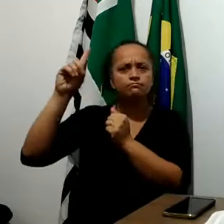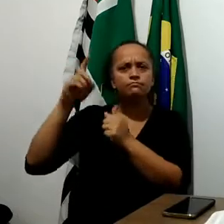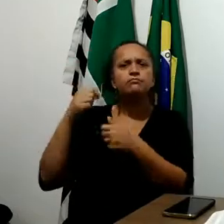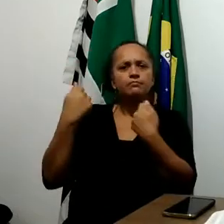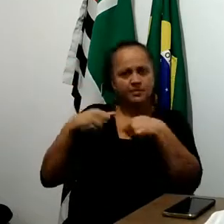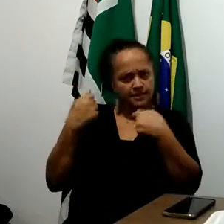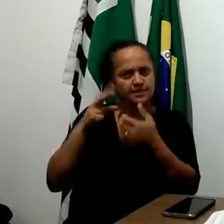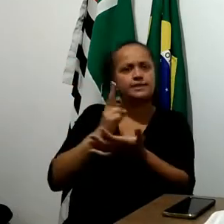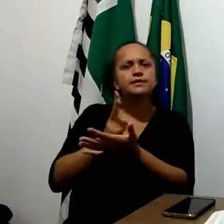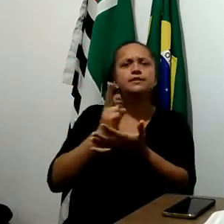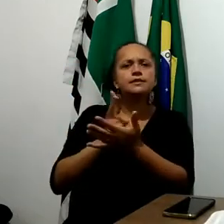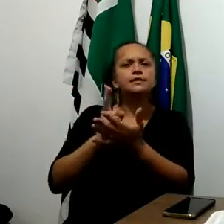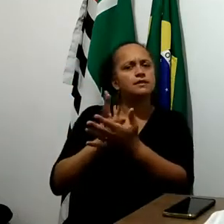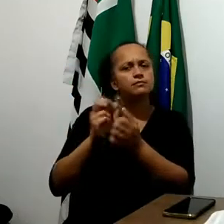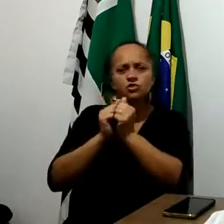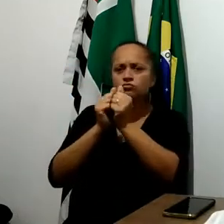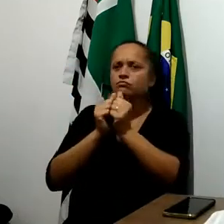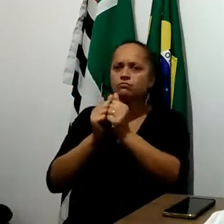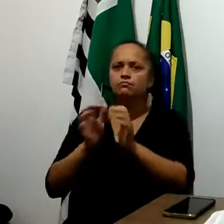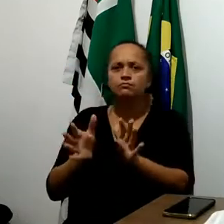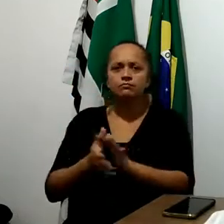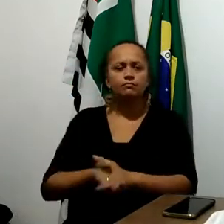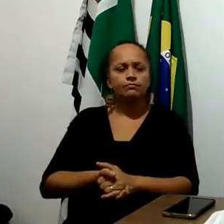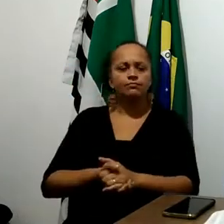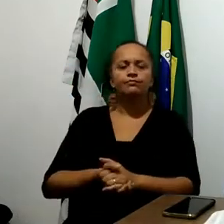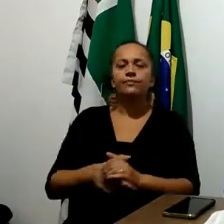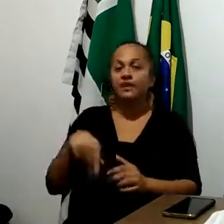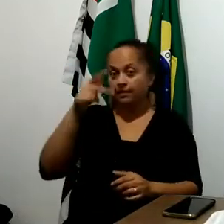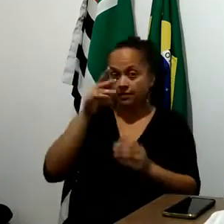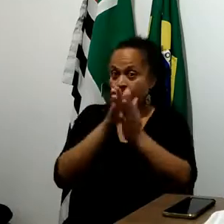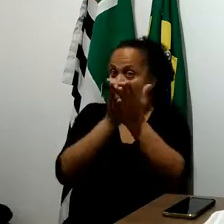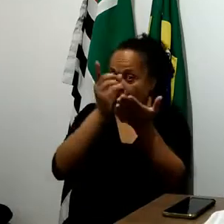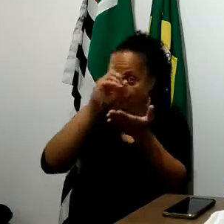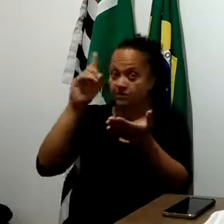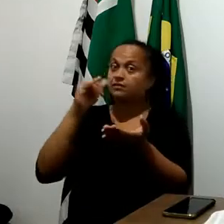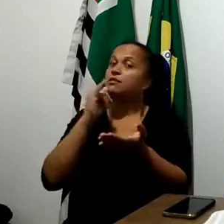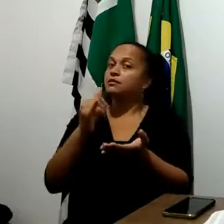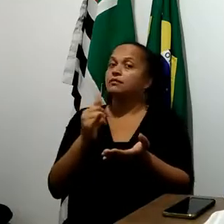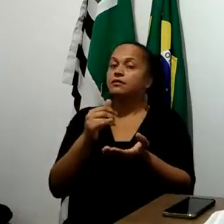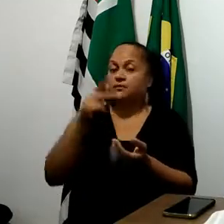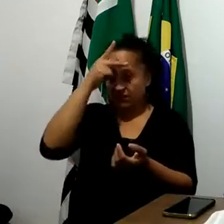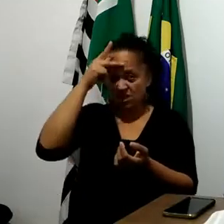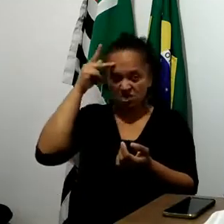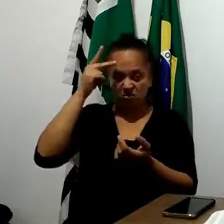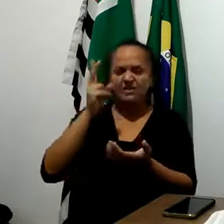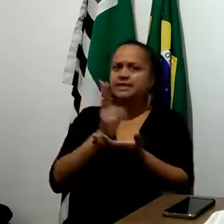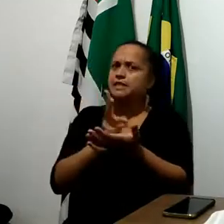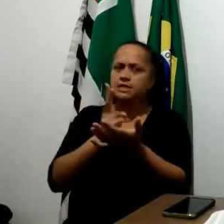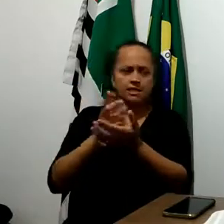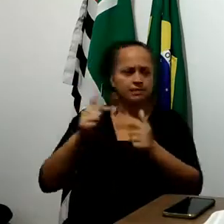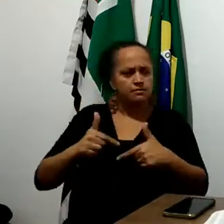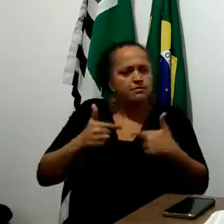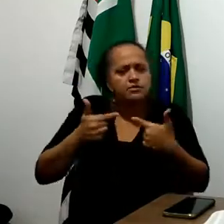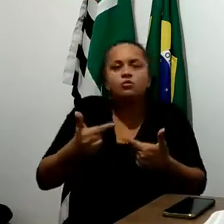continuar andando, continuar caminhando. E aí a Bíblia diz que aquele que persevera até o fim, este será